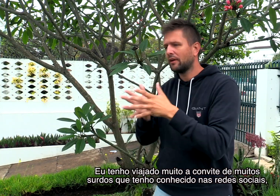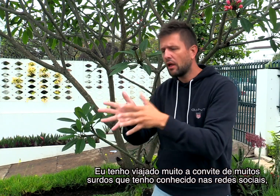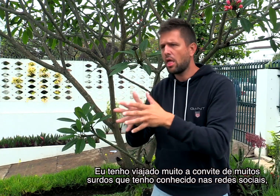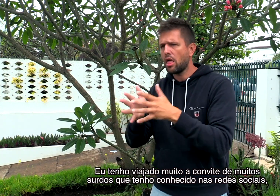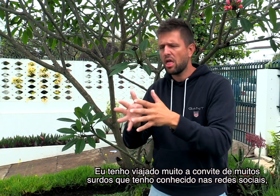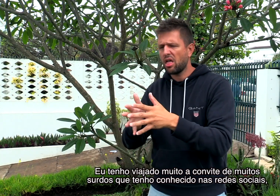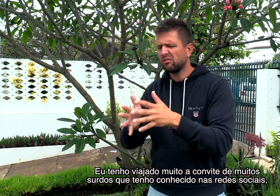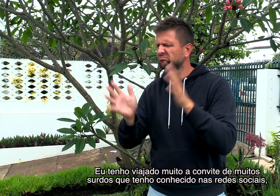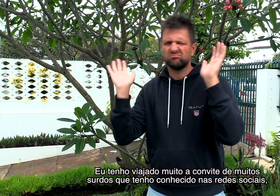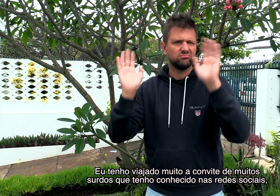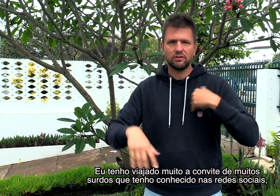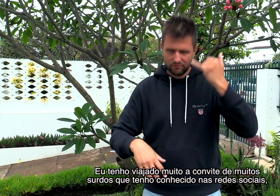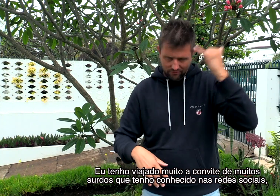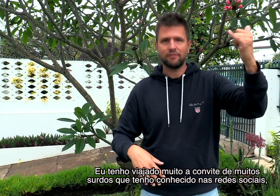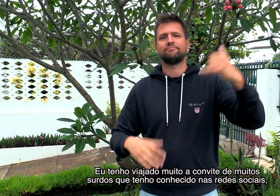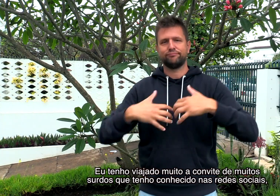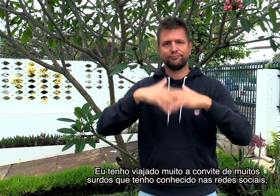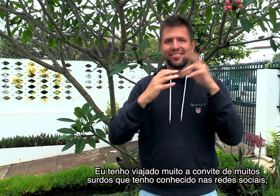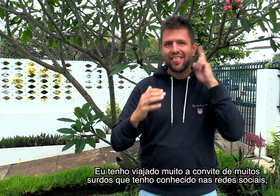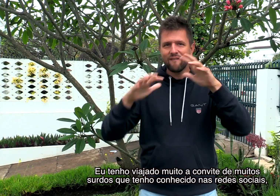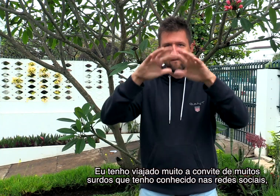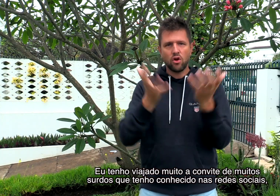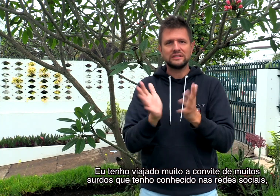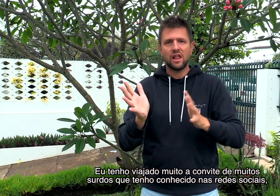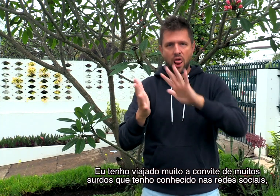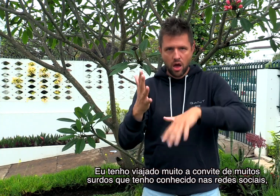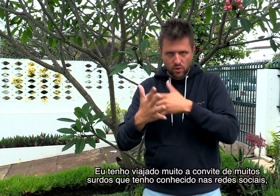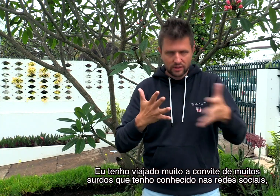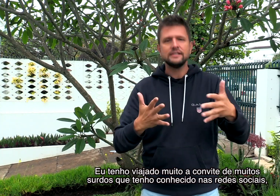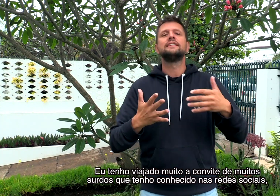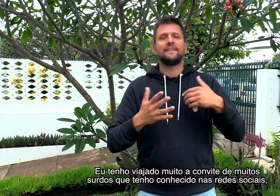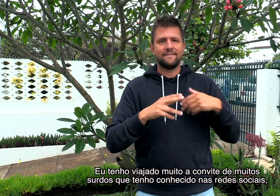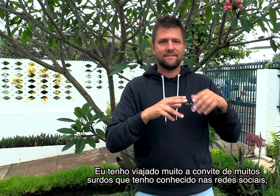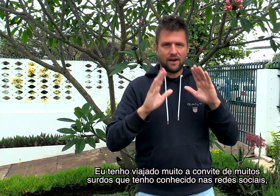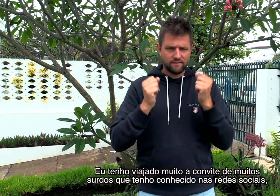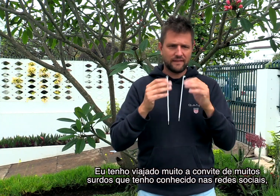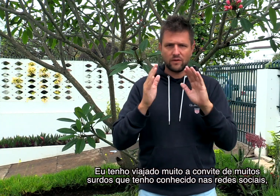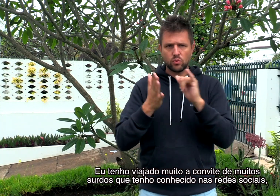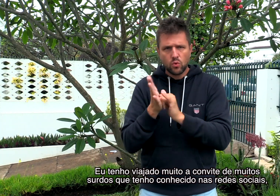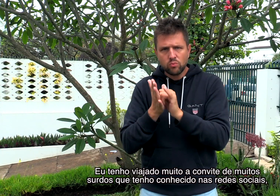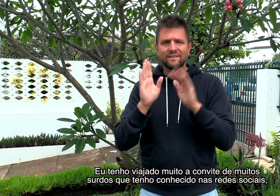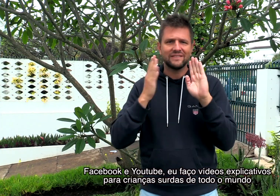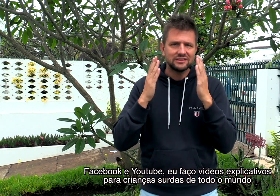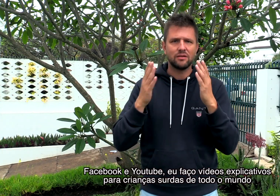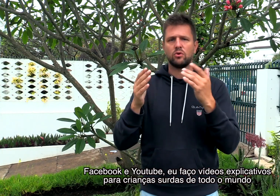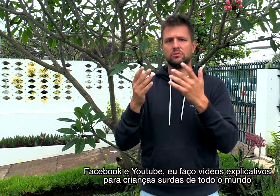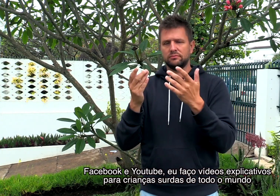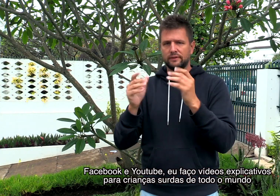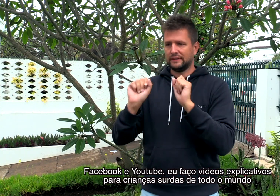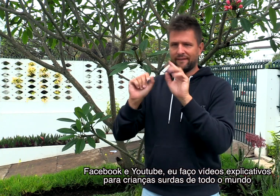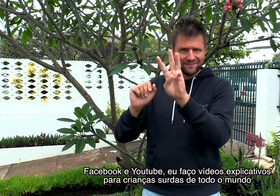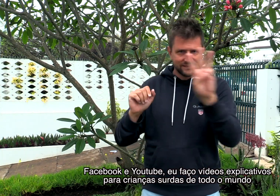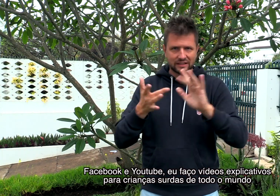viajado muito a convite de muitos surdos que tenho conhecido nas redes sociais,